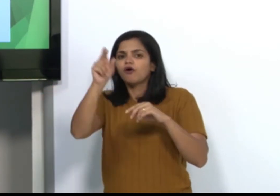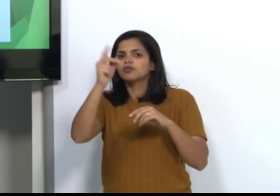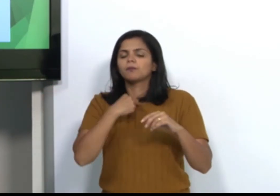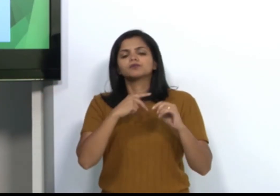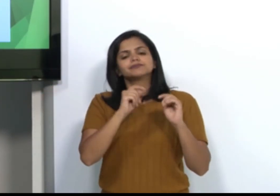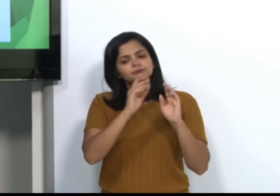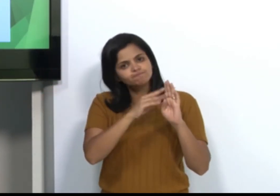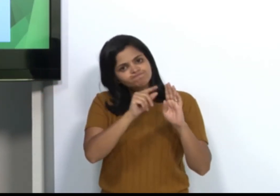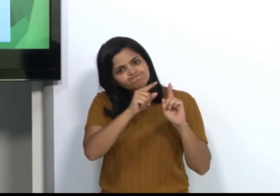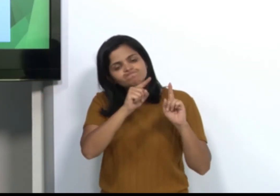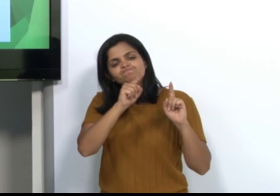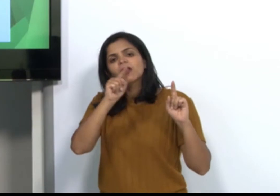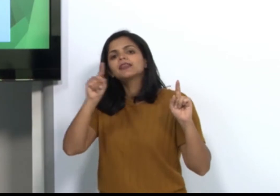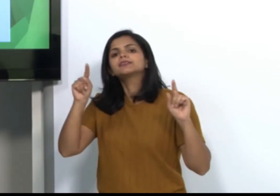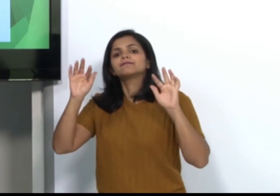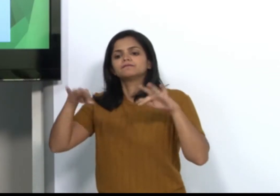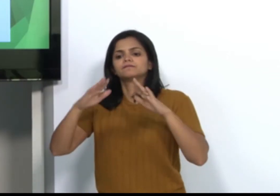Não posso cortar antes de finalizar o sinal.